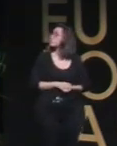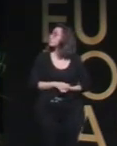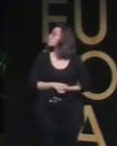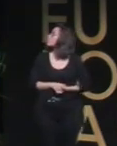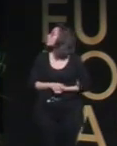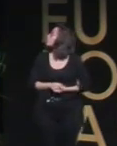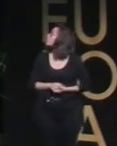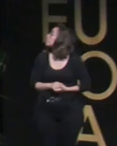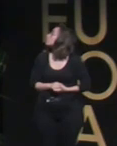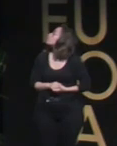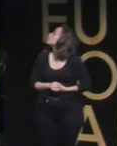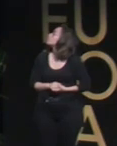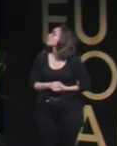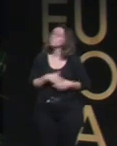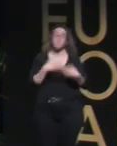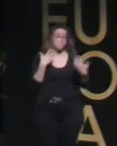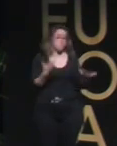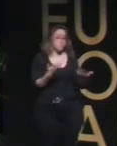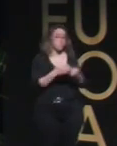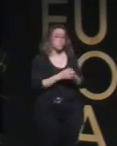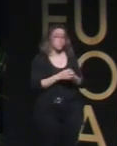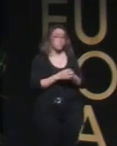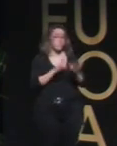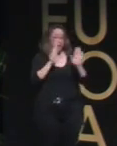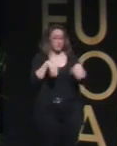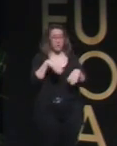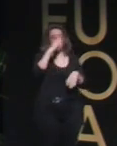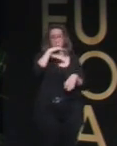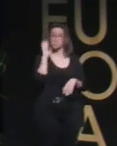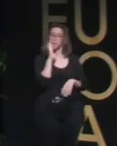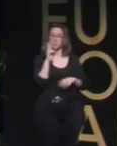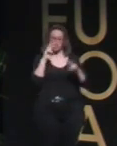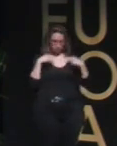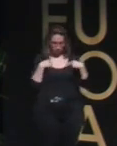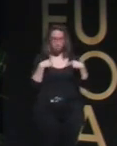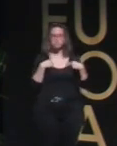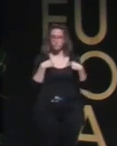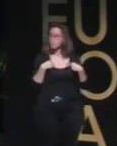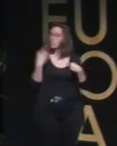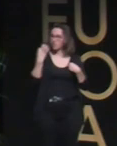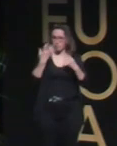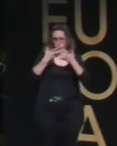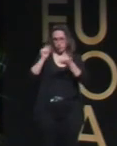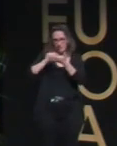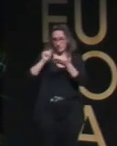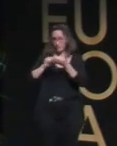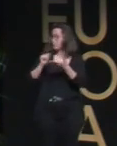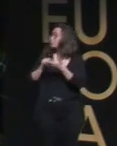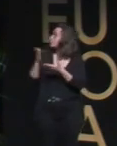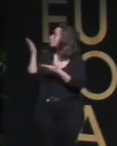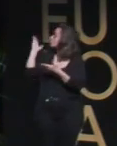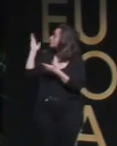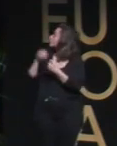Por lo tanto, nos estamos encontrando en los padres y las madres, hemos llegado a tener que escribir esto. O sea, fijaros, el burnout